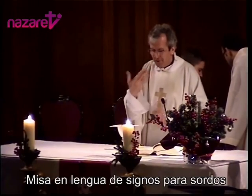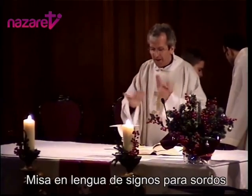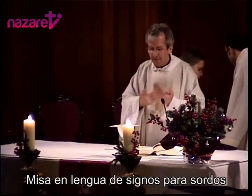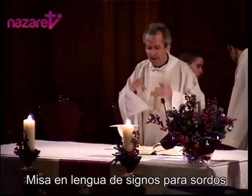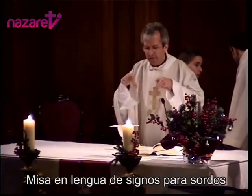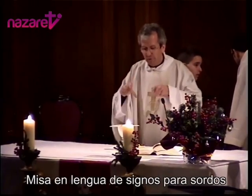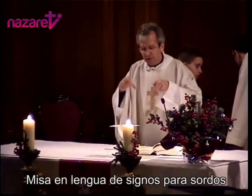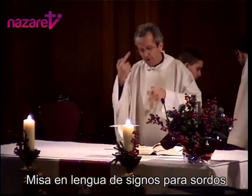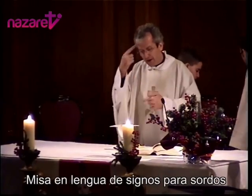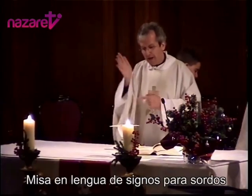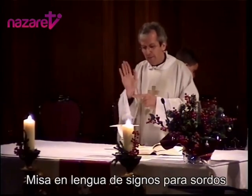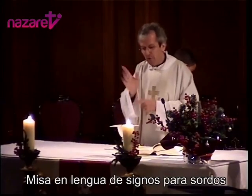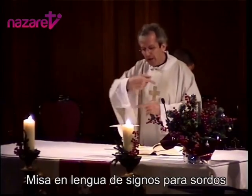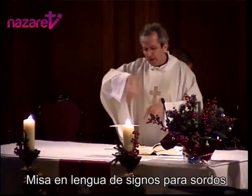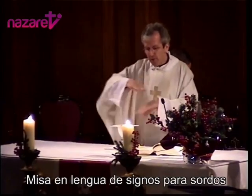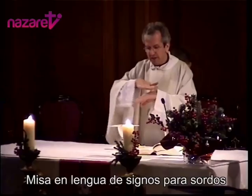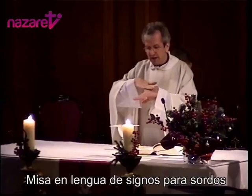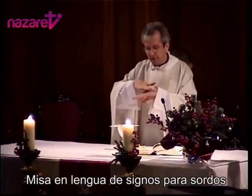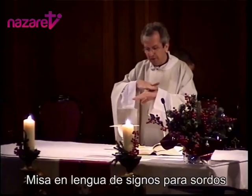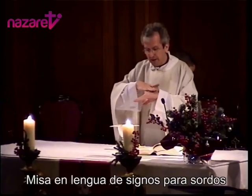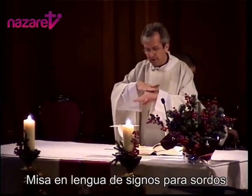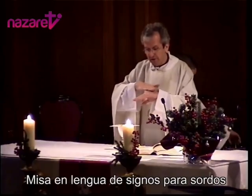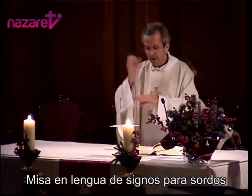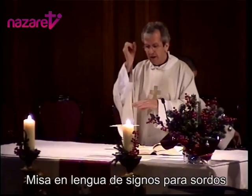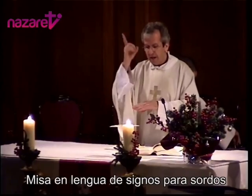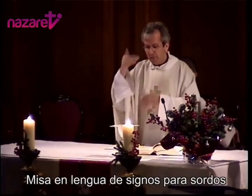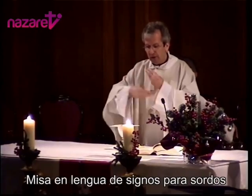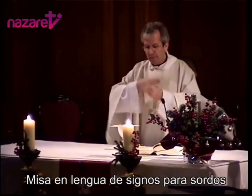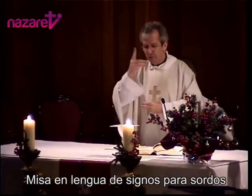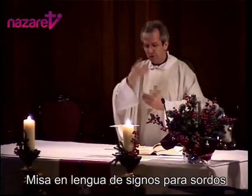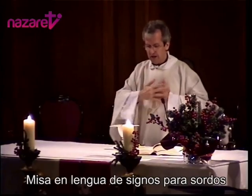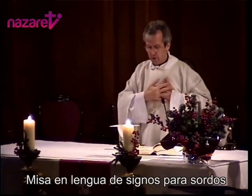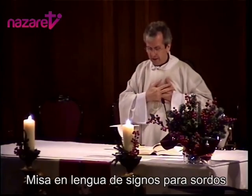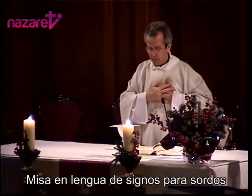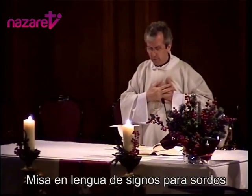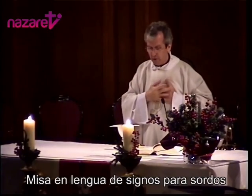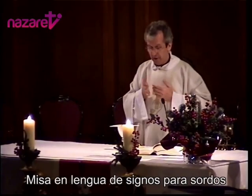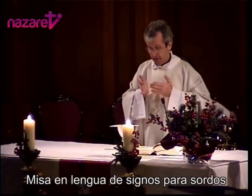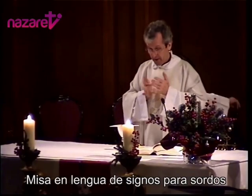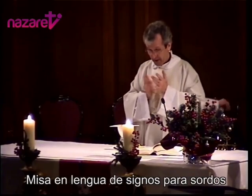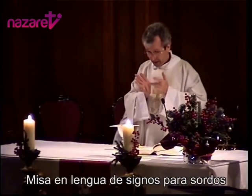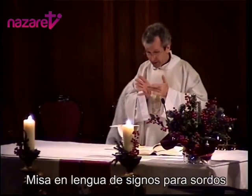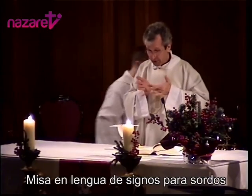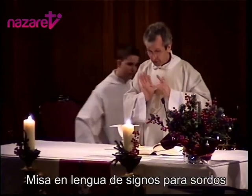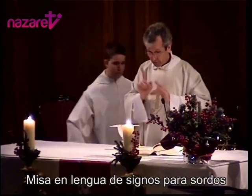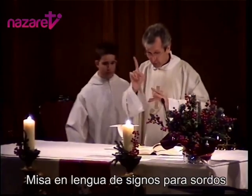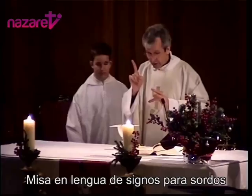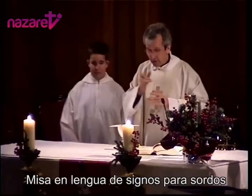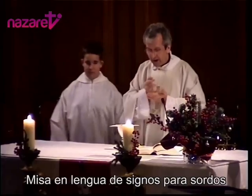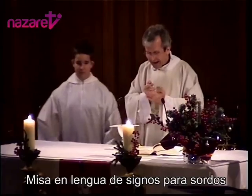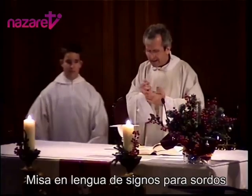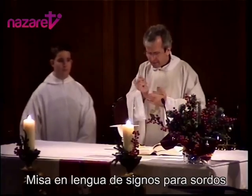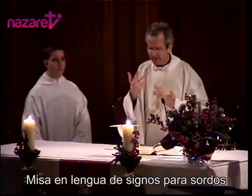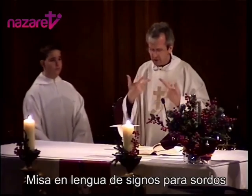Padre de bondad, celebramos ahora el memorial de nuestra reconciliación y proclamamos la obra de tu amor. Cristo, tu